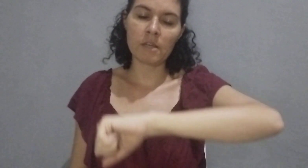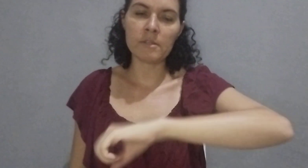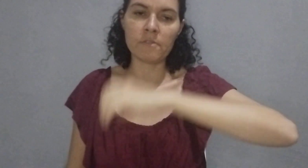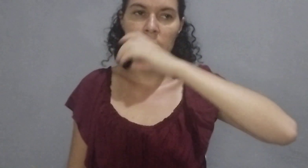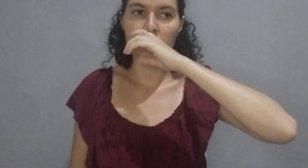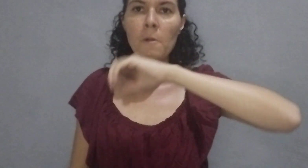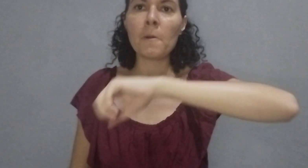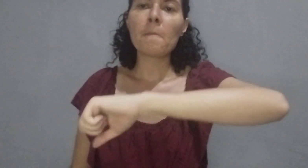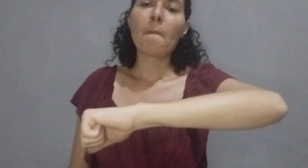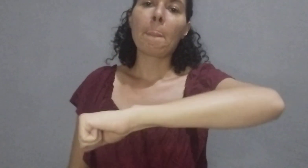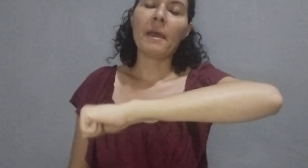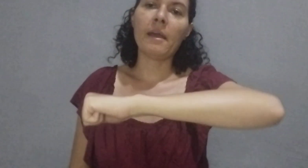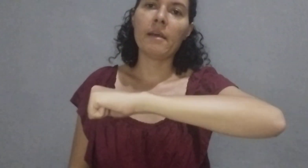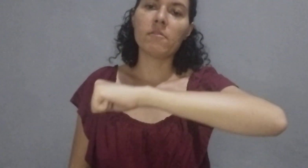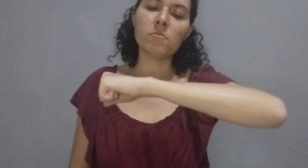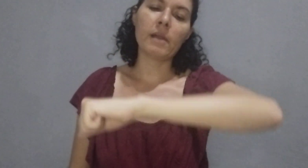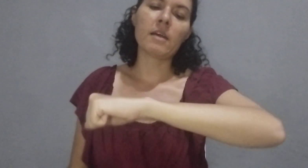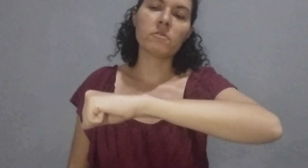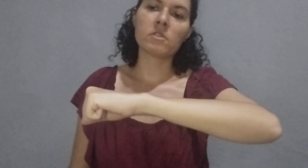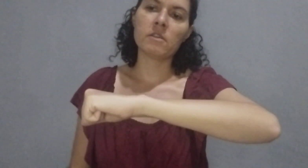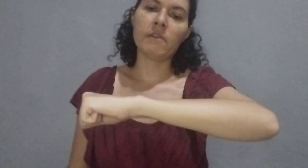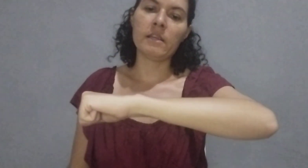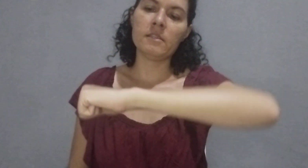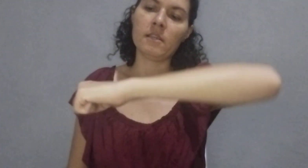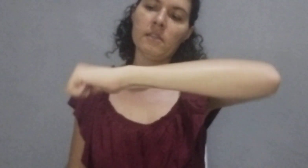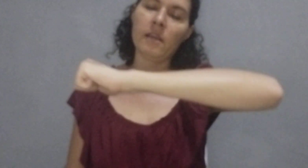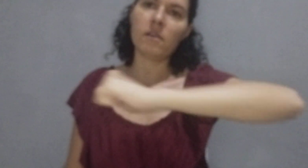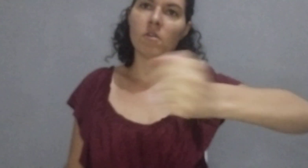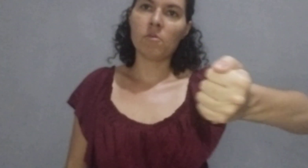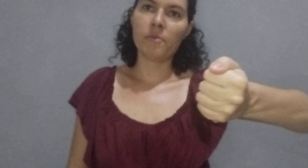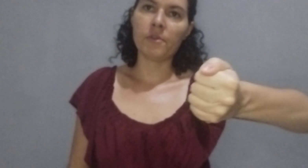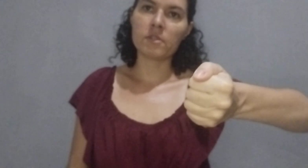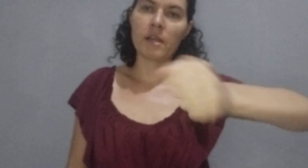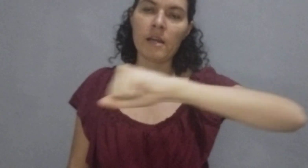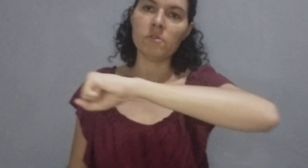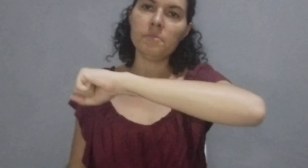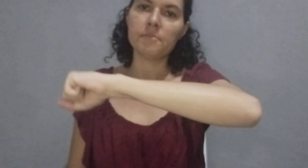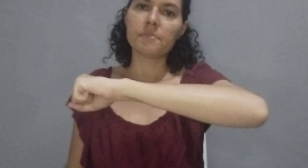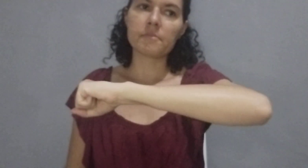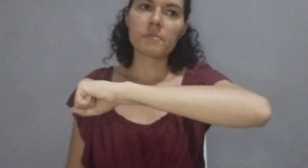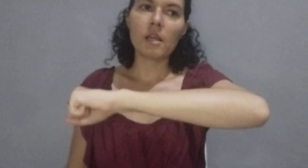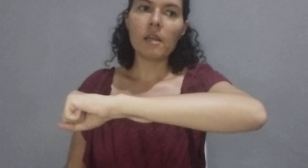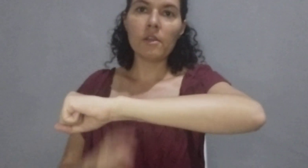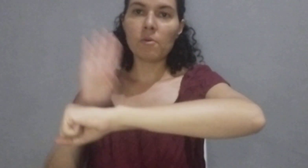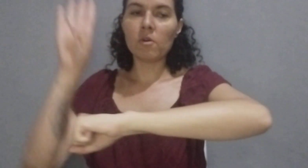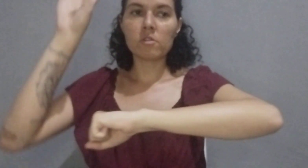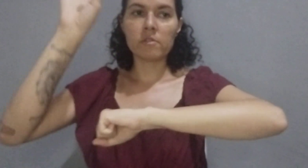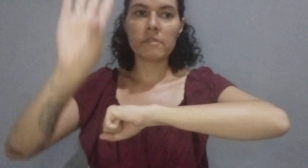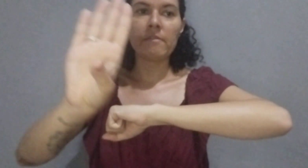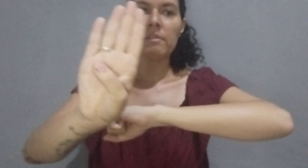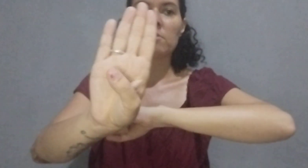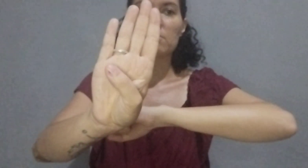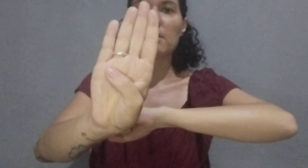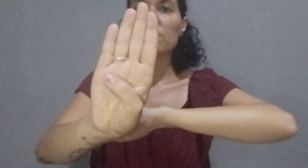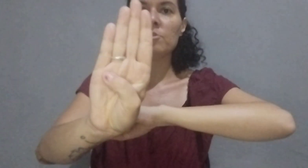mais fácil. Um braço você vai estender com o punho cerrado. E o outro você vai fazer um sinal de